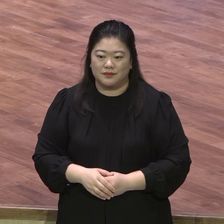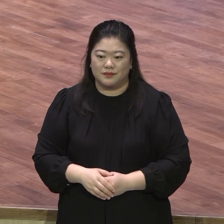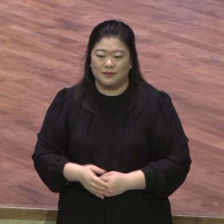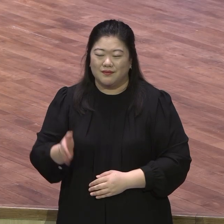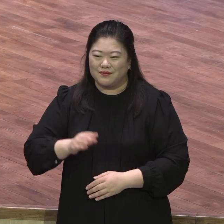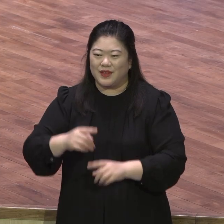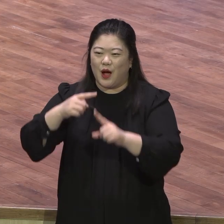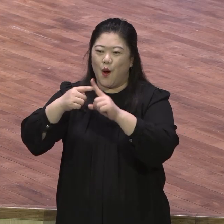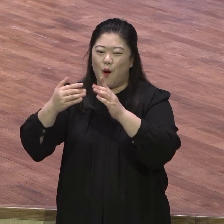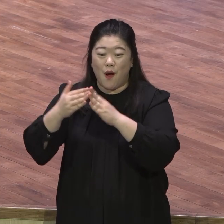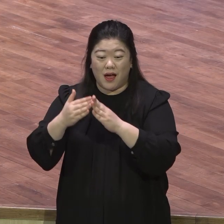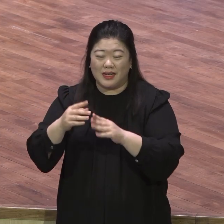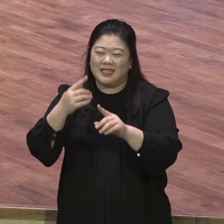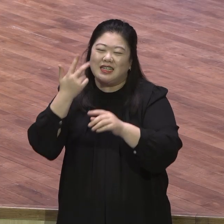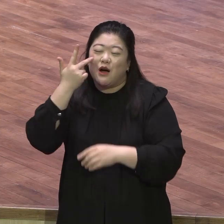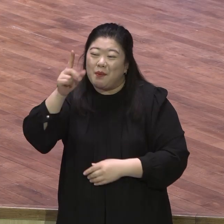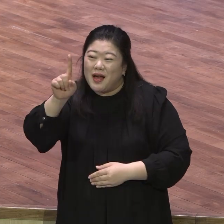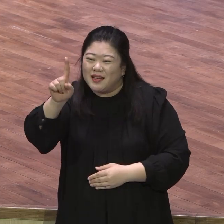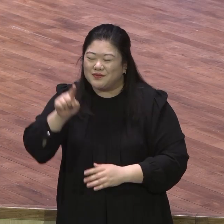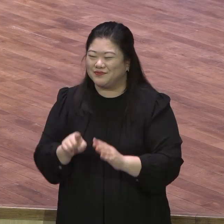그걸 못 누려